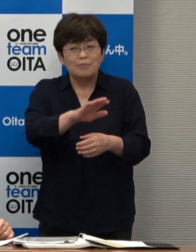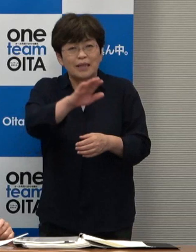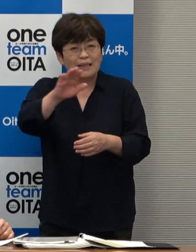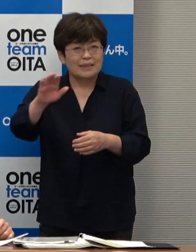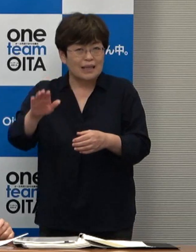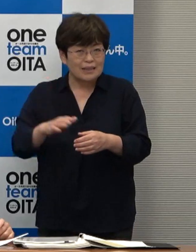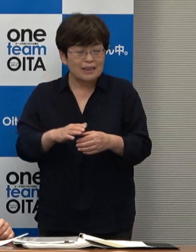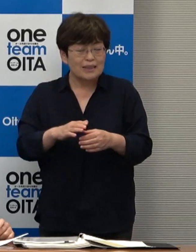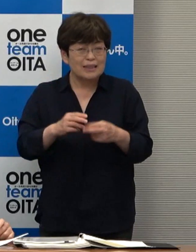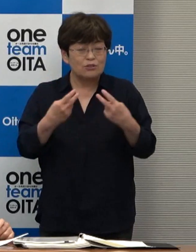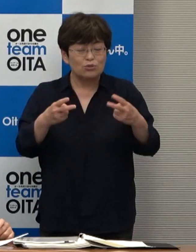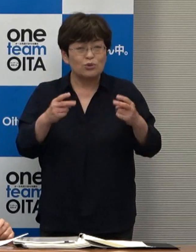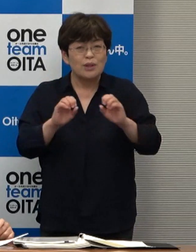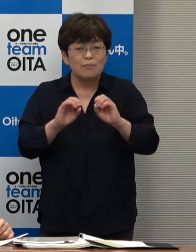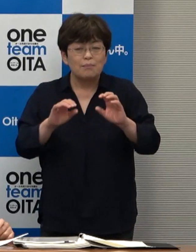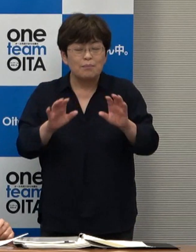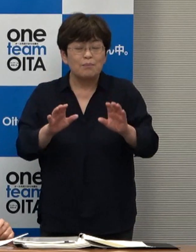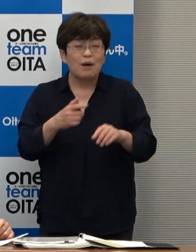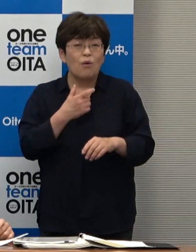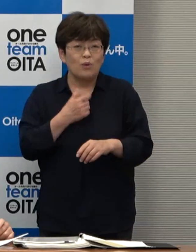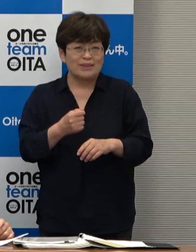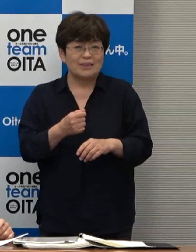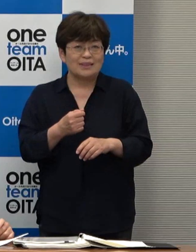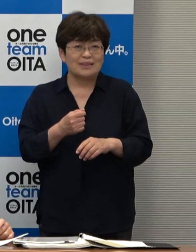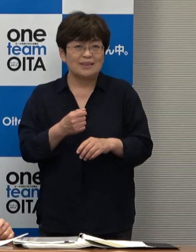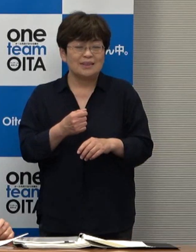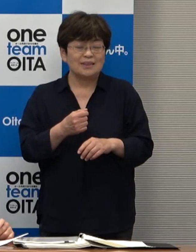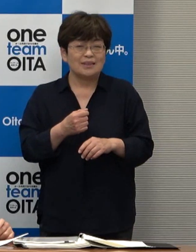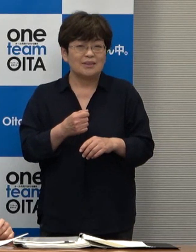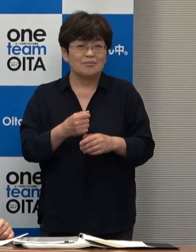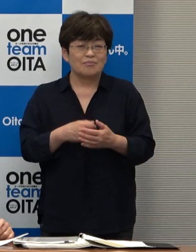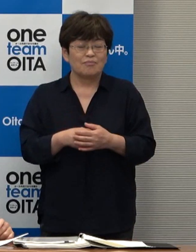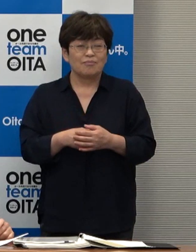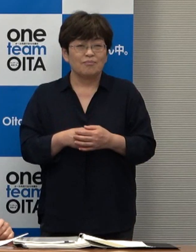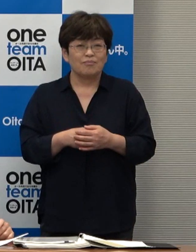てもらいたいし批判されるべきところは批判して